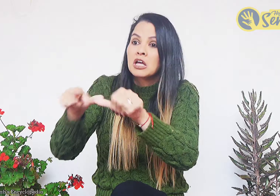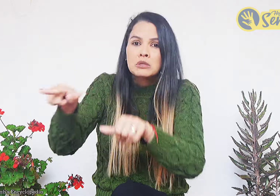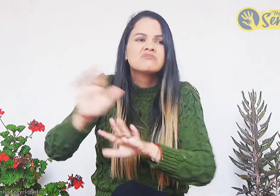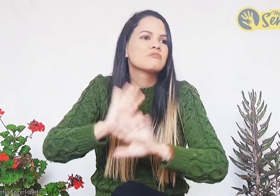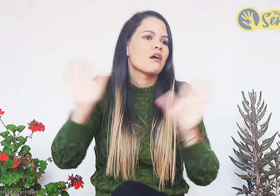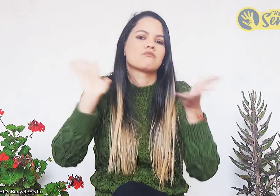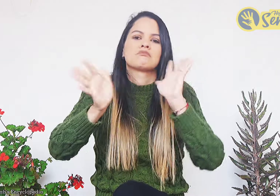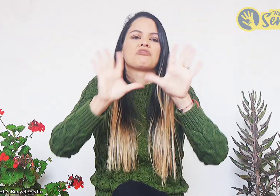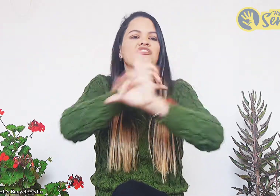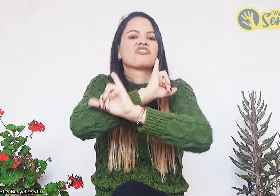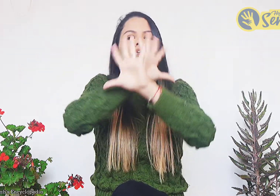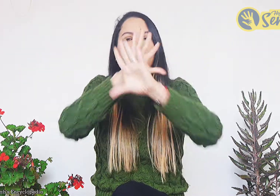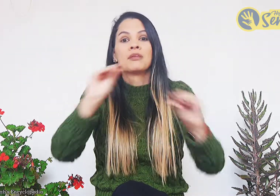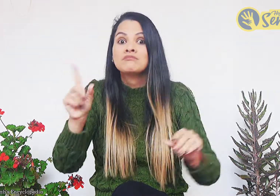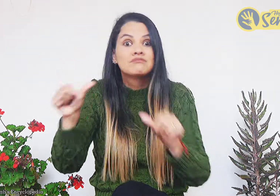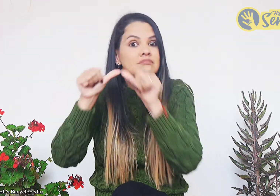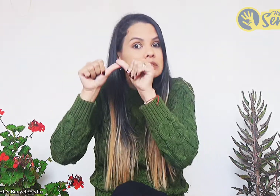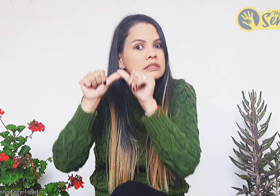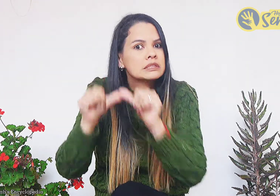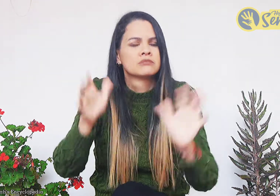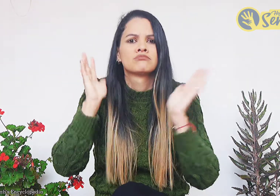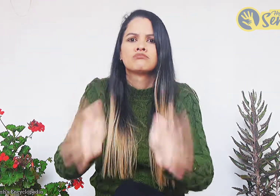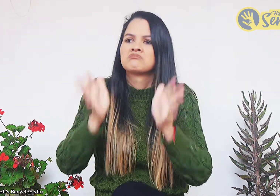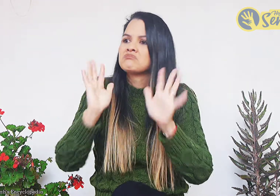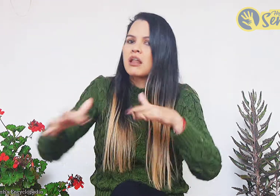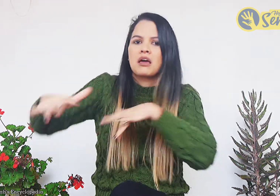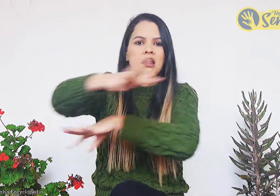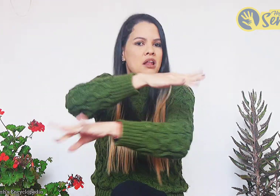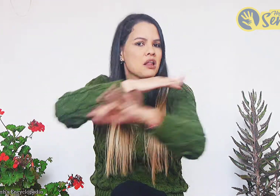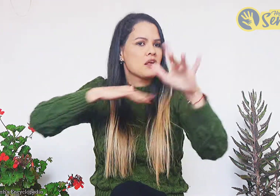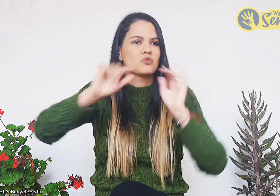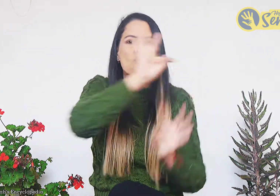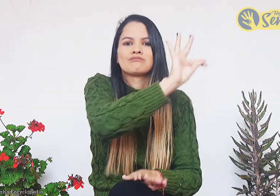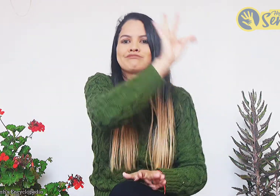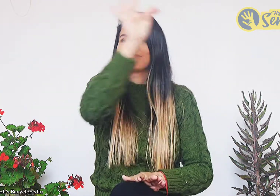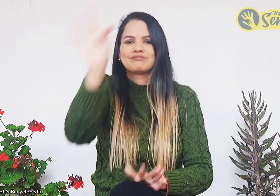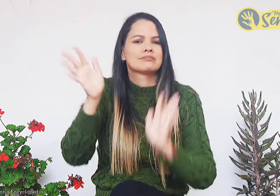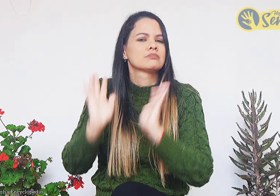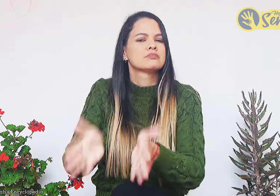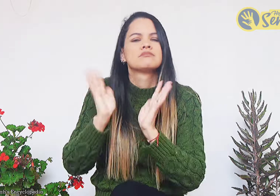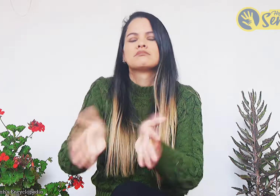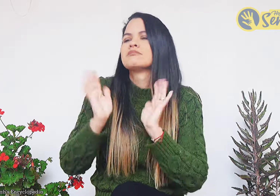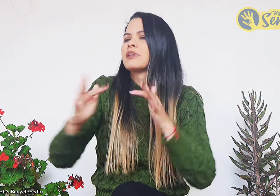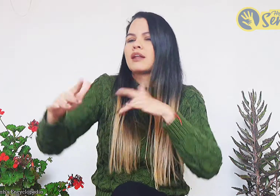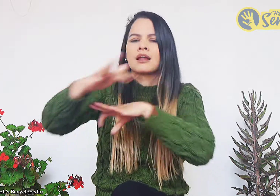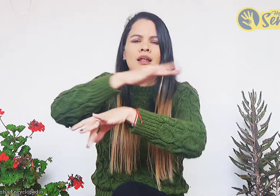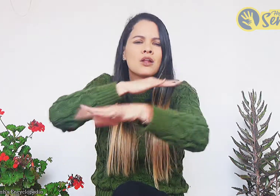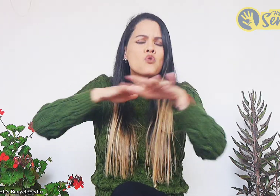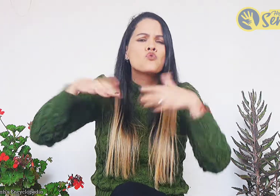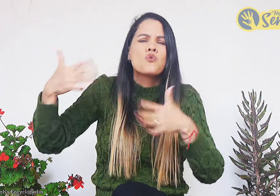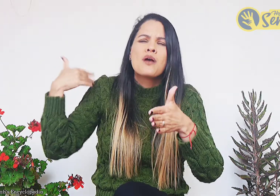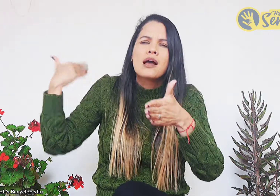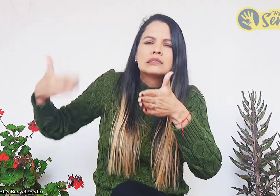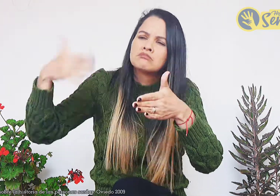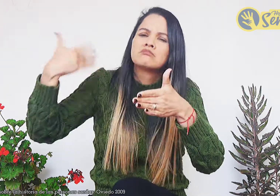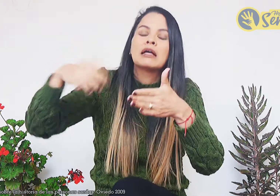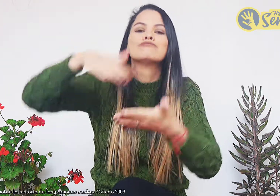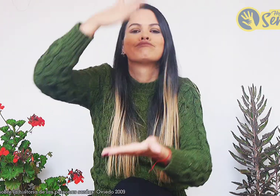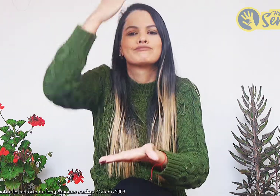sultán continuó también con la tradición de utilizar la lengua de señas como idioma principal. Eso se extendió así